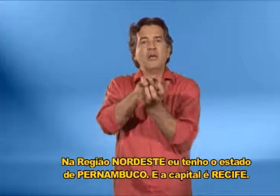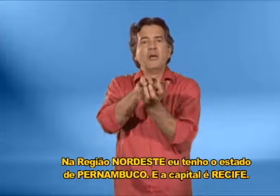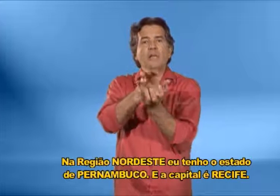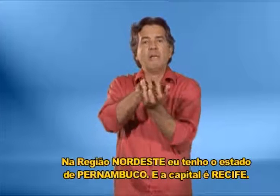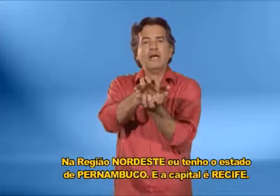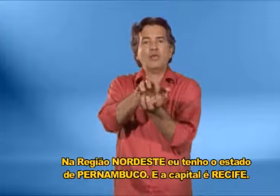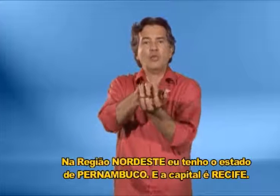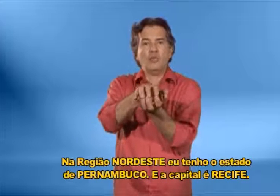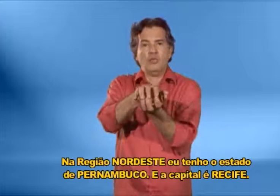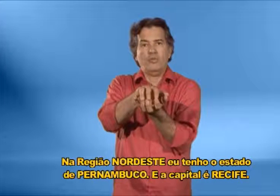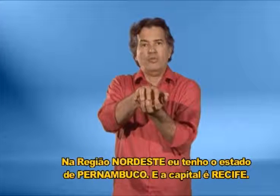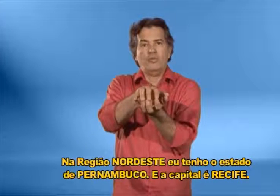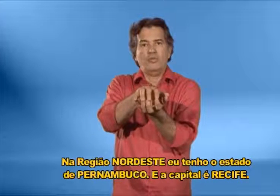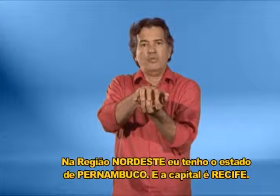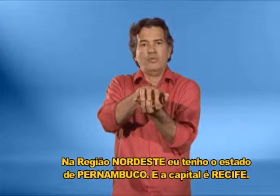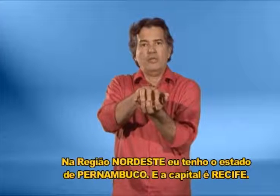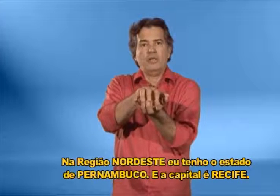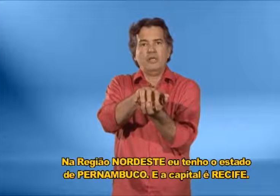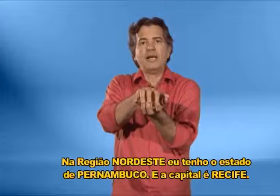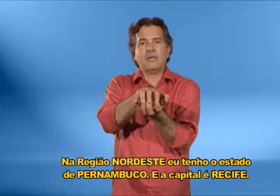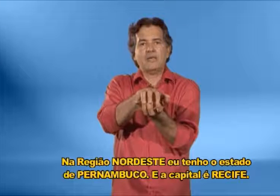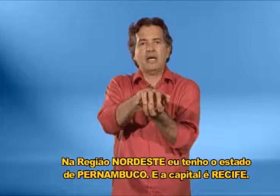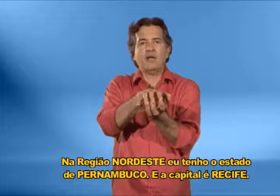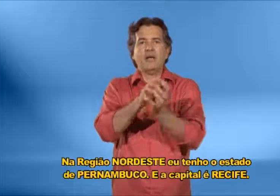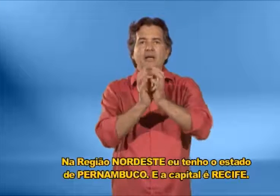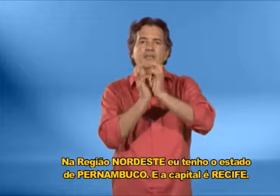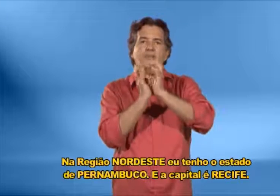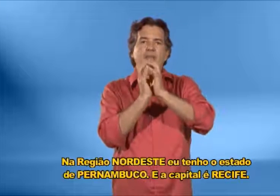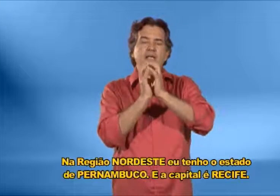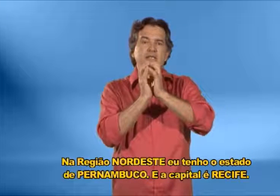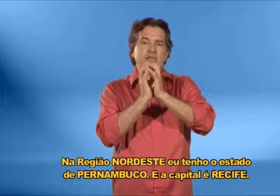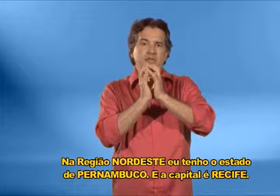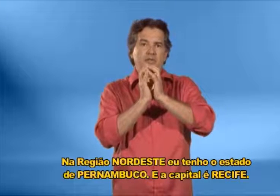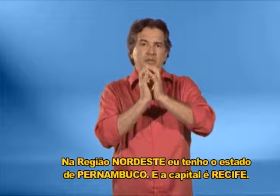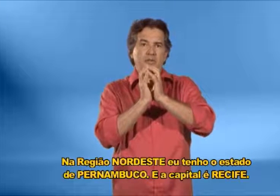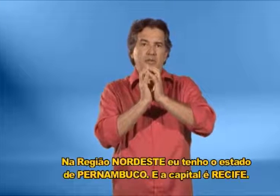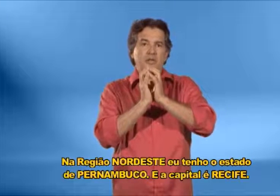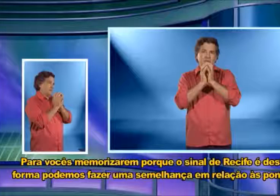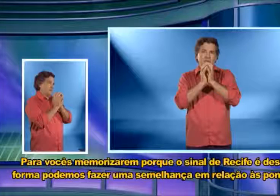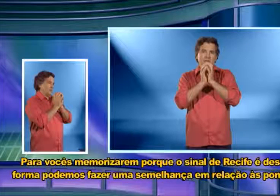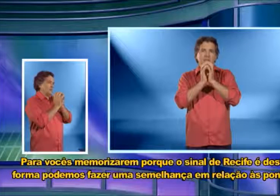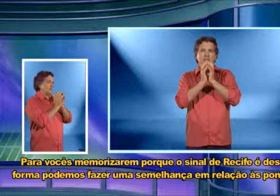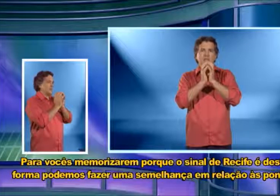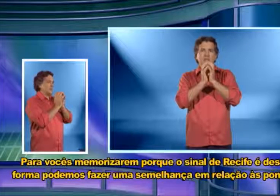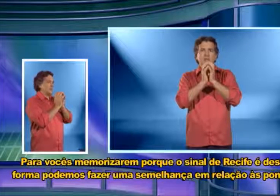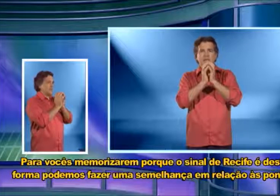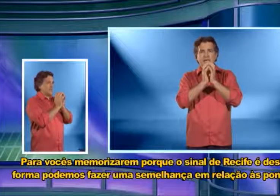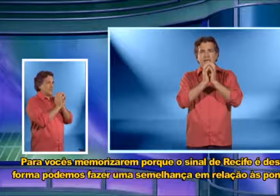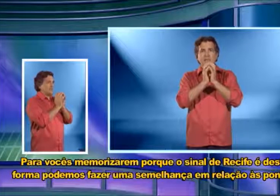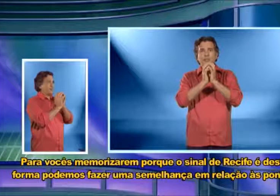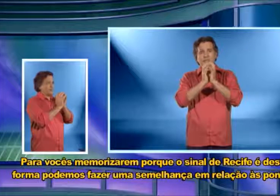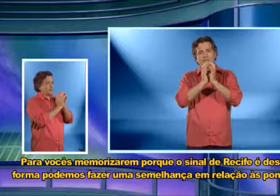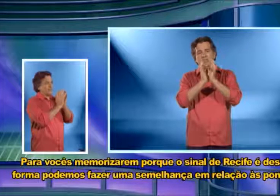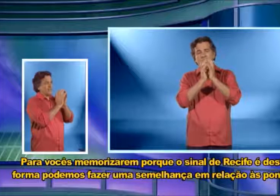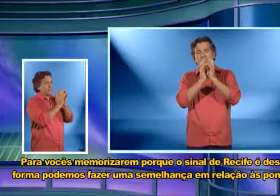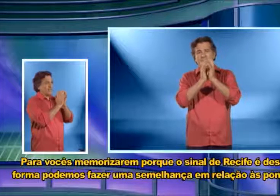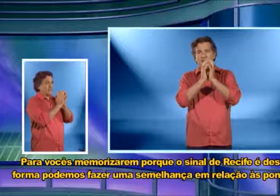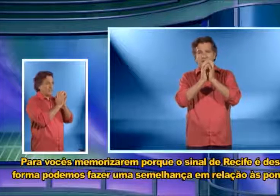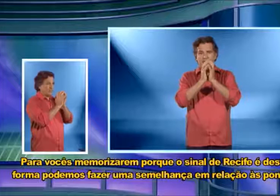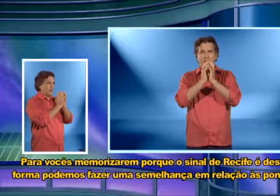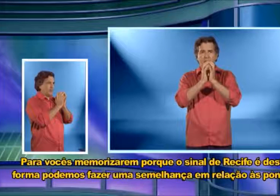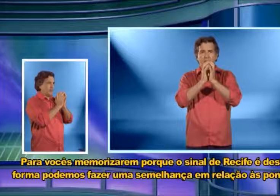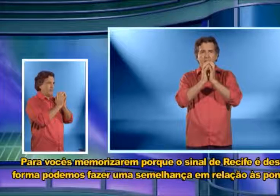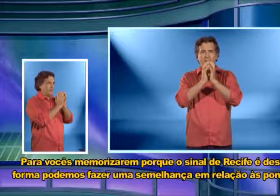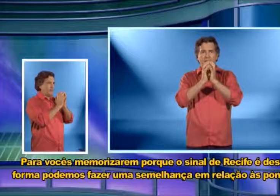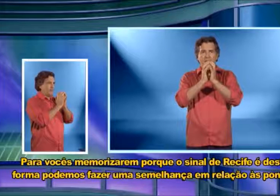de Pernambuco. E a capital é Recife. Para vocês memorizarem por que o sinal de Recife